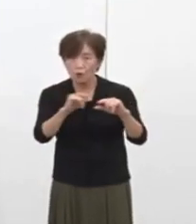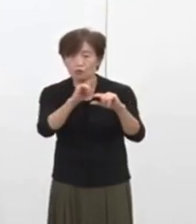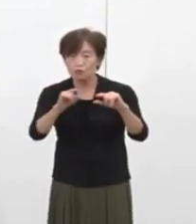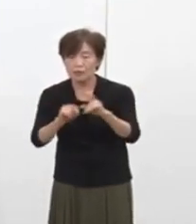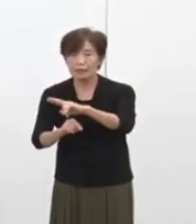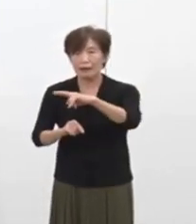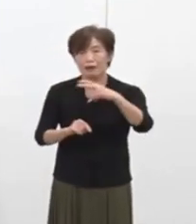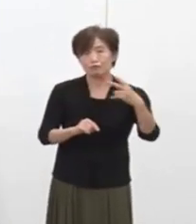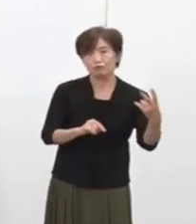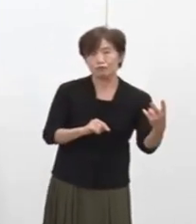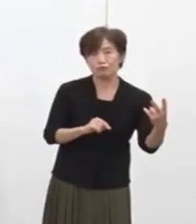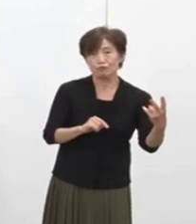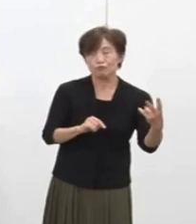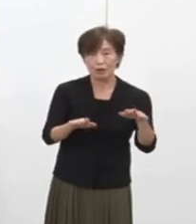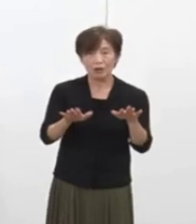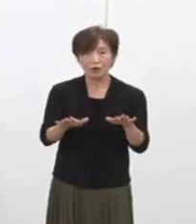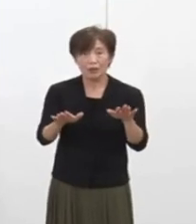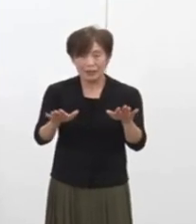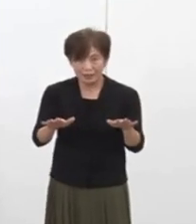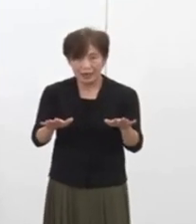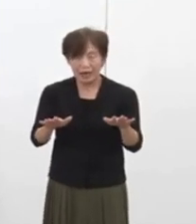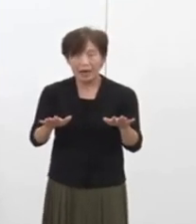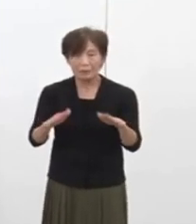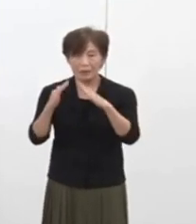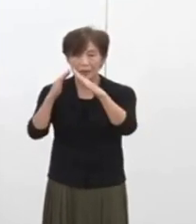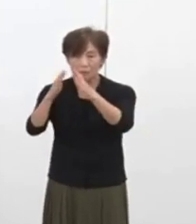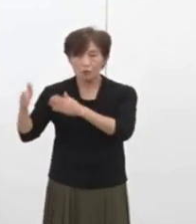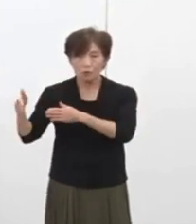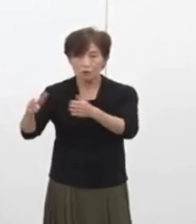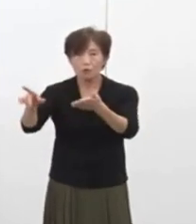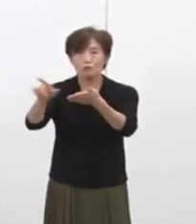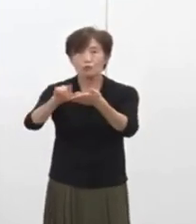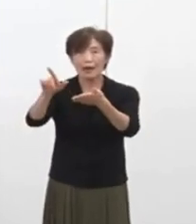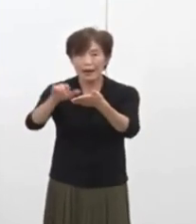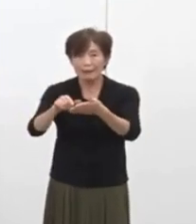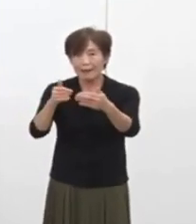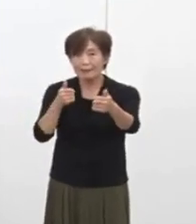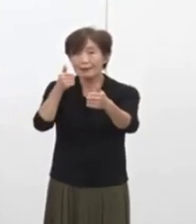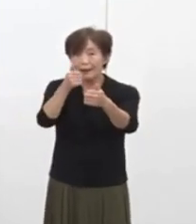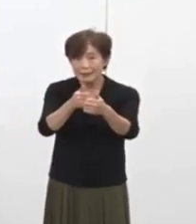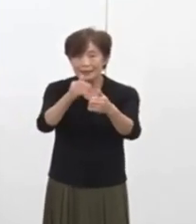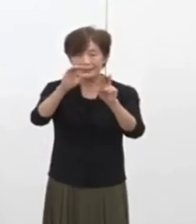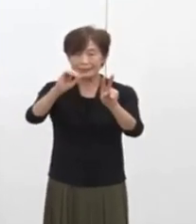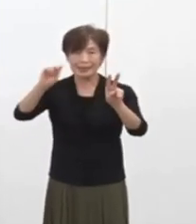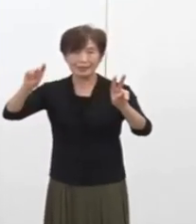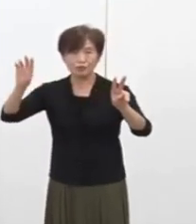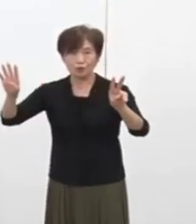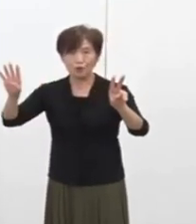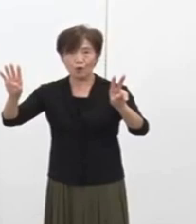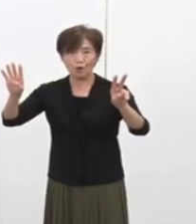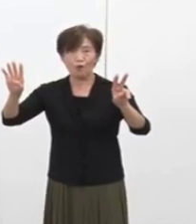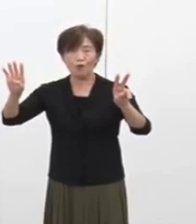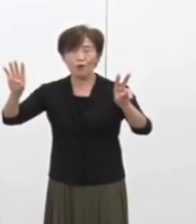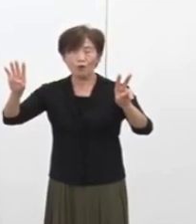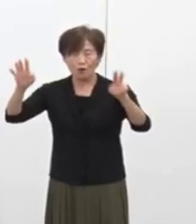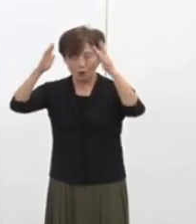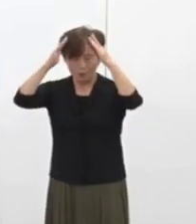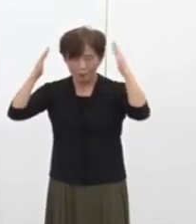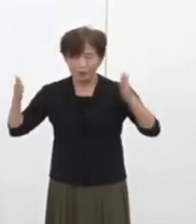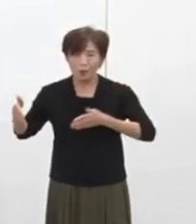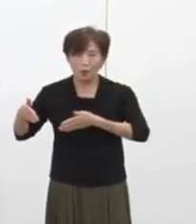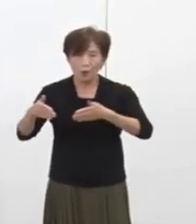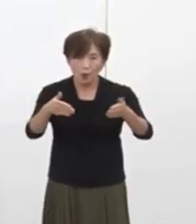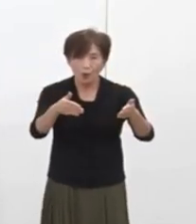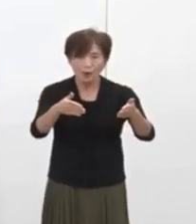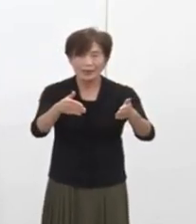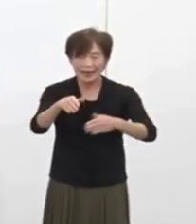めています。この度御堂筋を活用したイベント、御堂筋チャレンジ2024および御堂筋サテライト